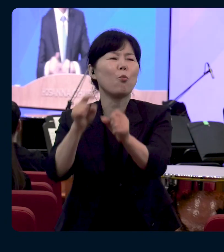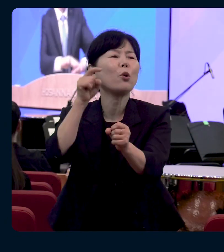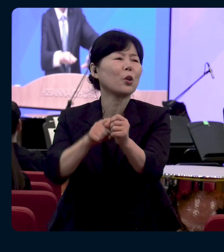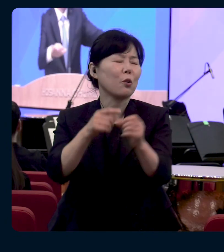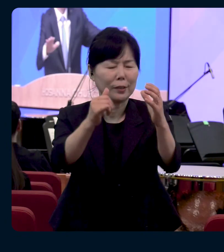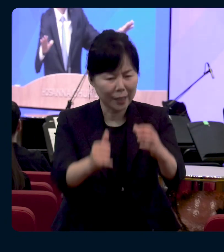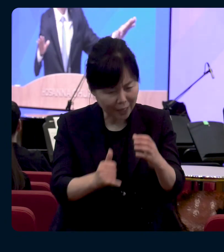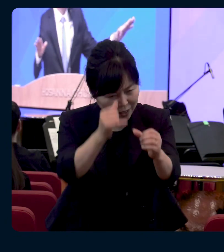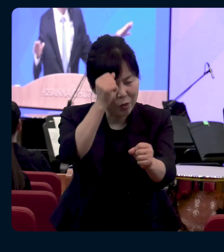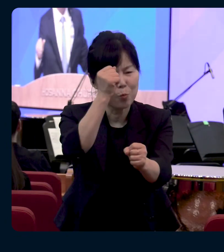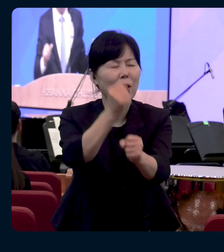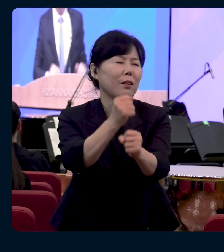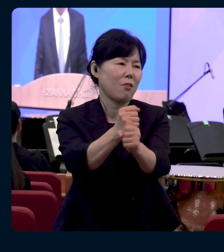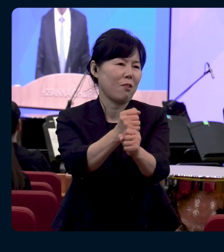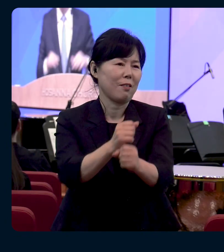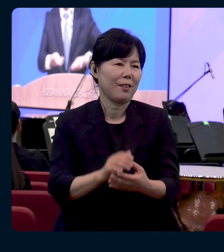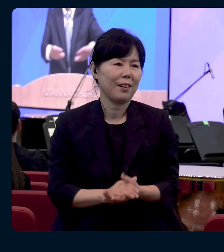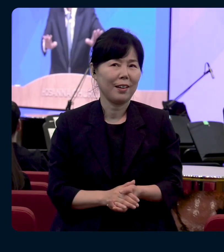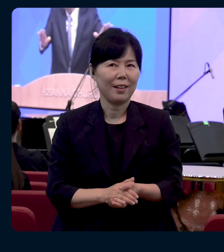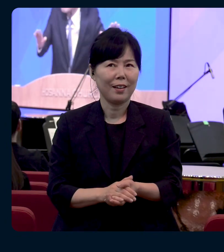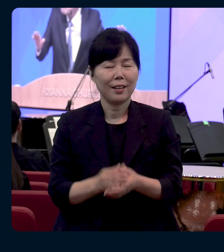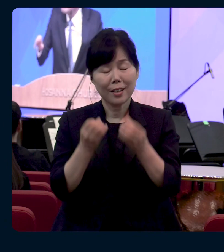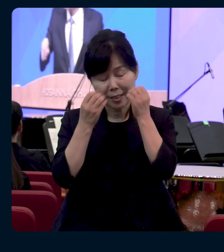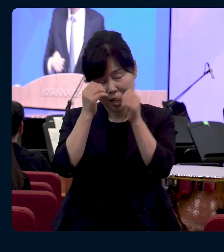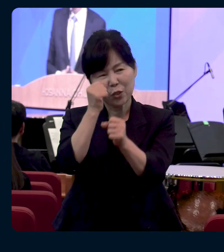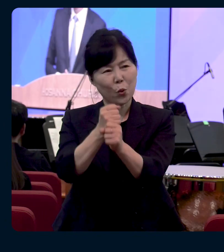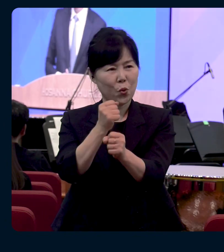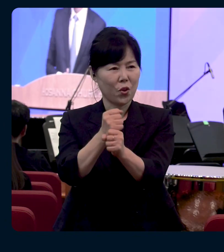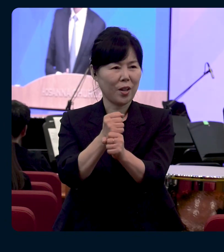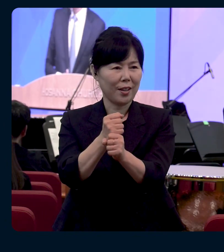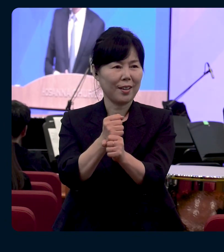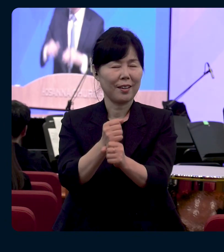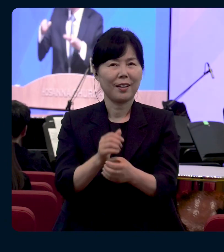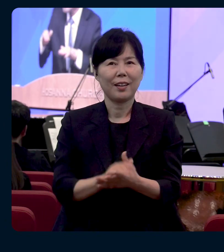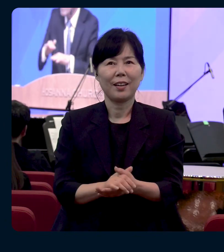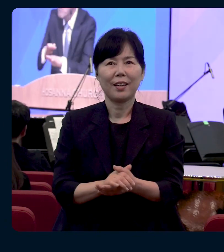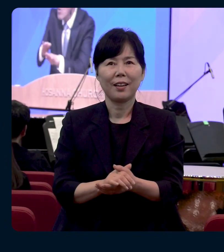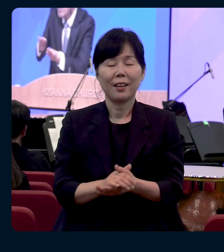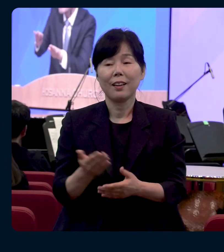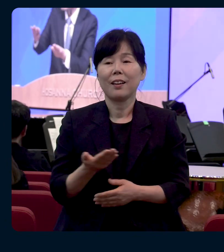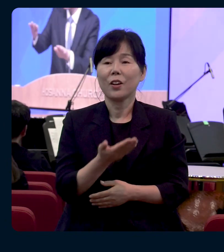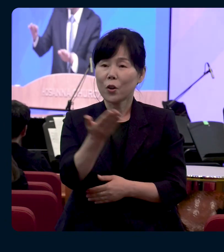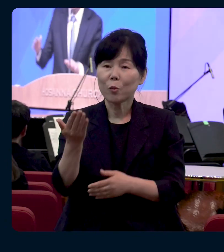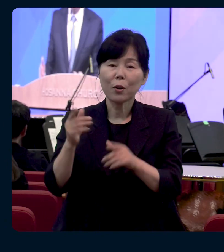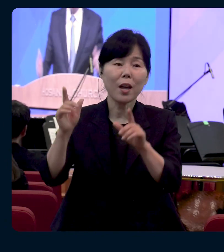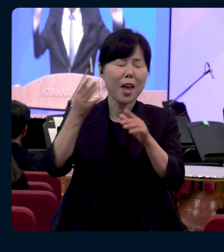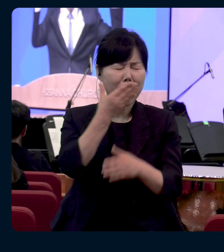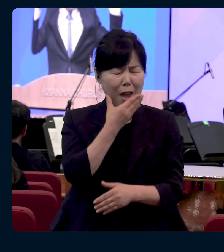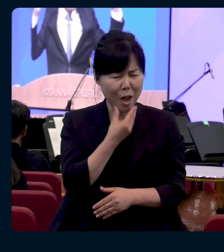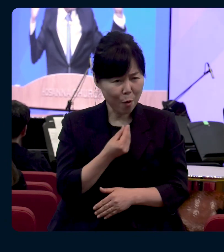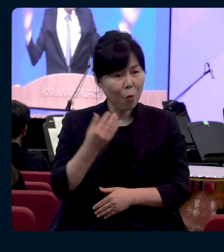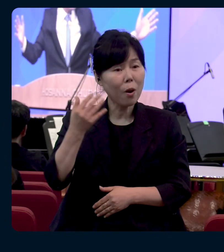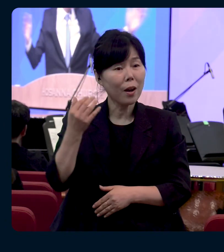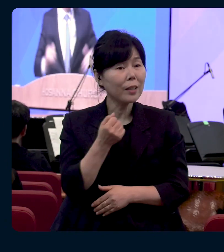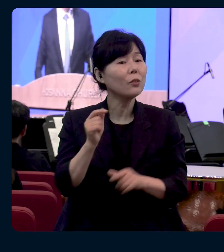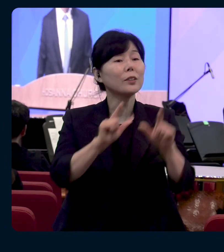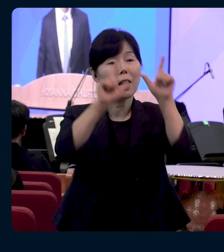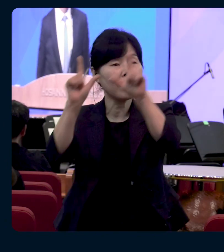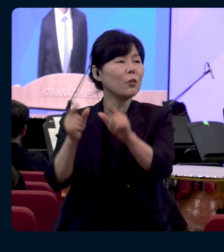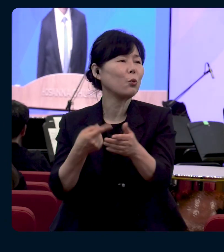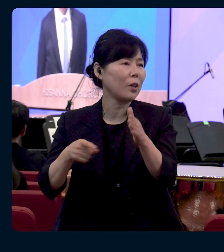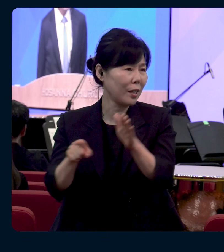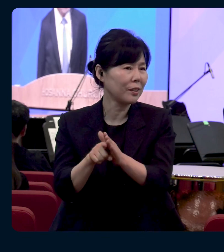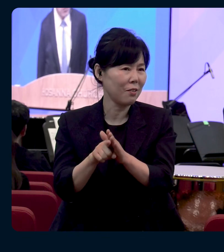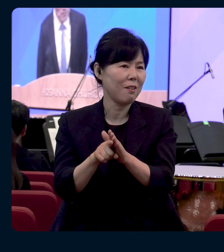그것 때문에 다 만들어 놓으신 거예요. 그게 창조신학입니다. 우리가 행복하게 살 수 있도록 하나님이 여러 가지를 다 하신